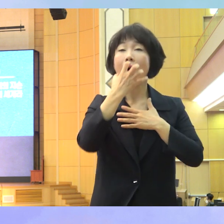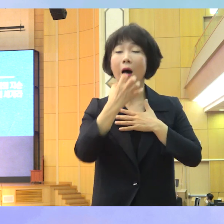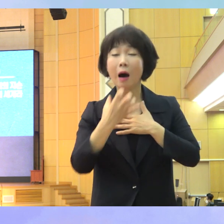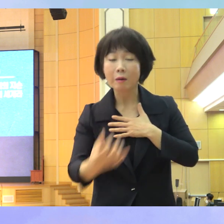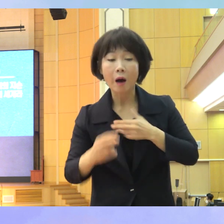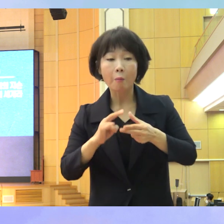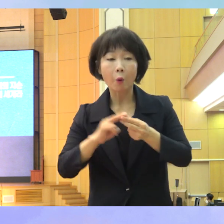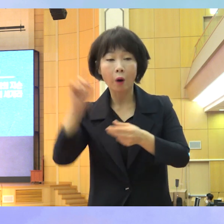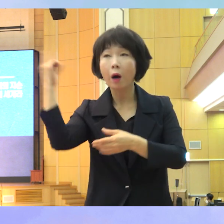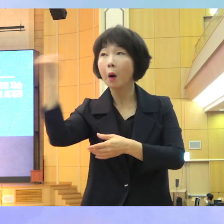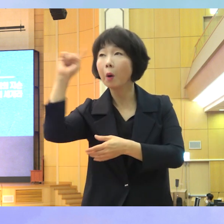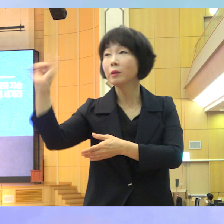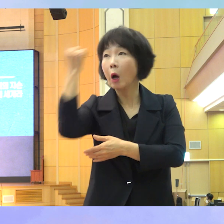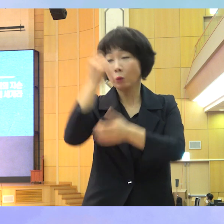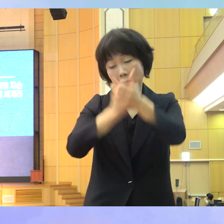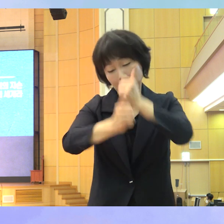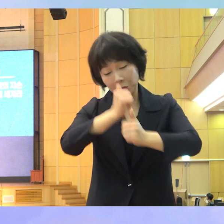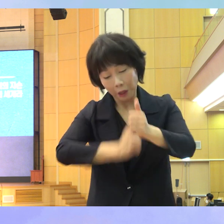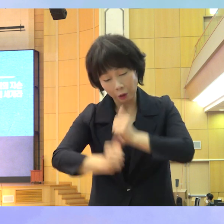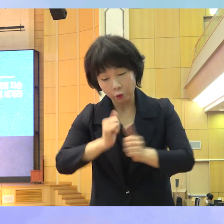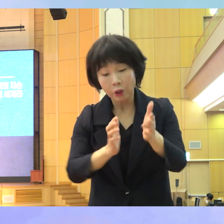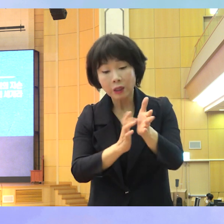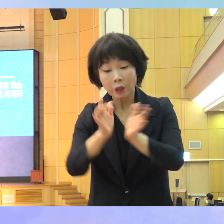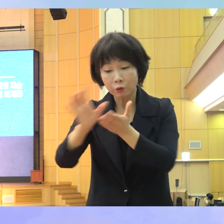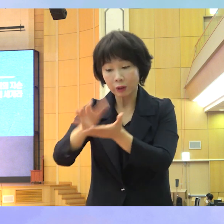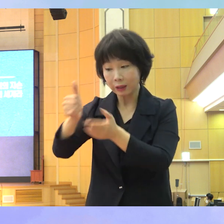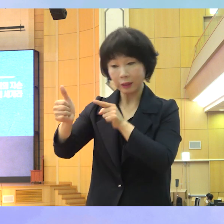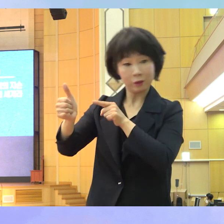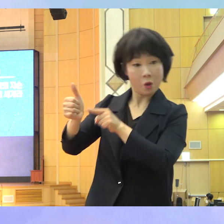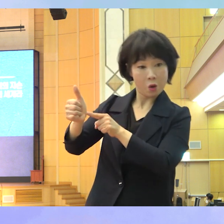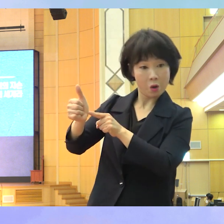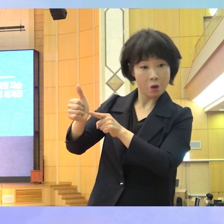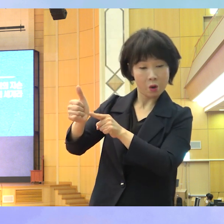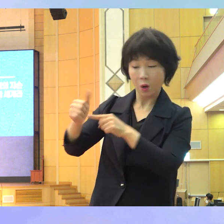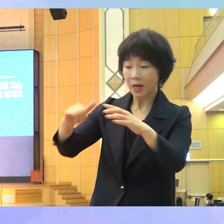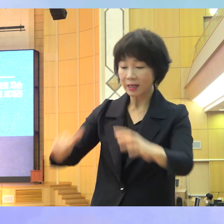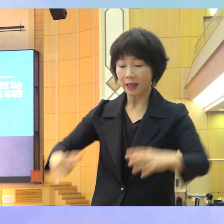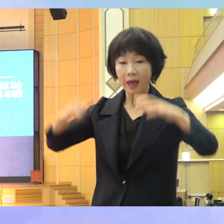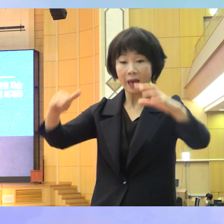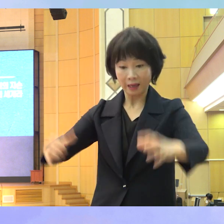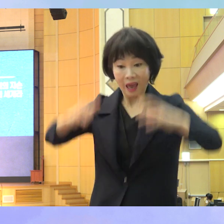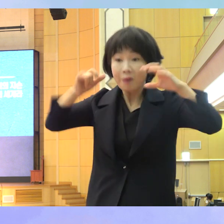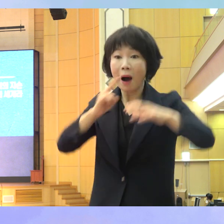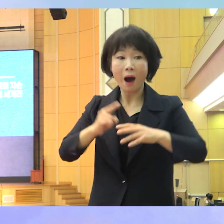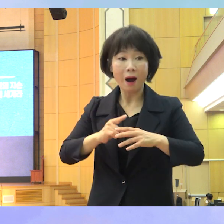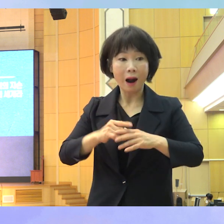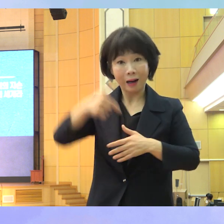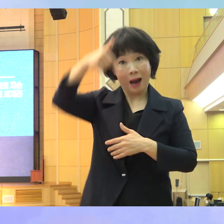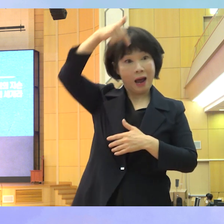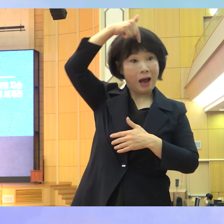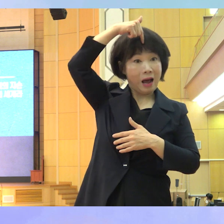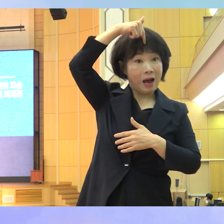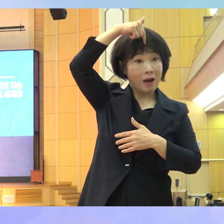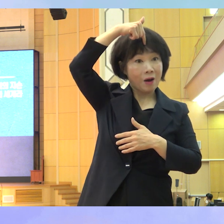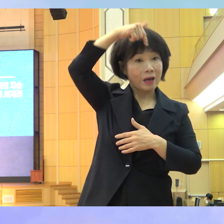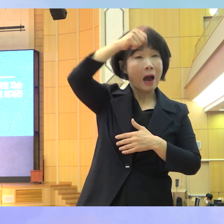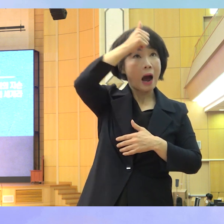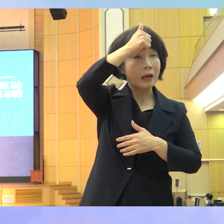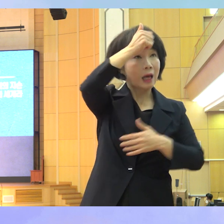아브라함과 다윗의 자손 예수 그리스도의 뭐라? 세계라. 아까는 아담의 계보라.